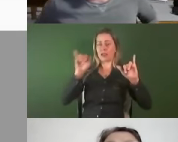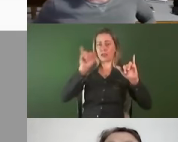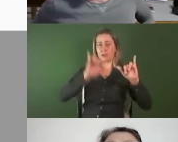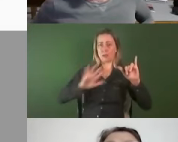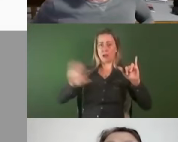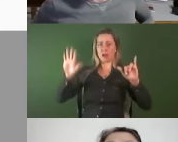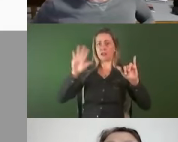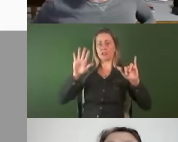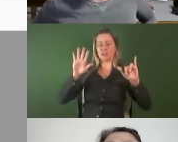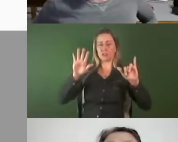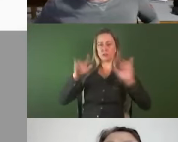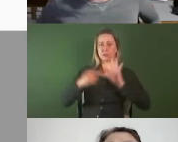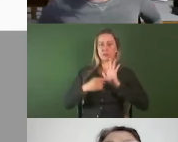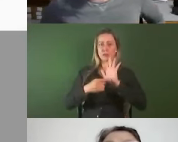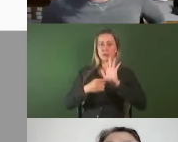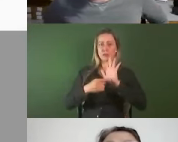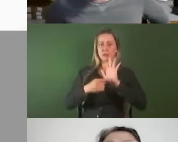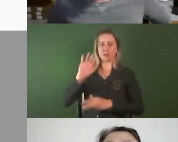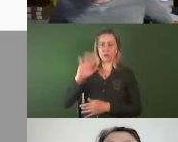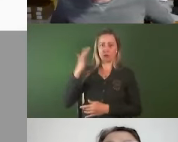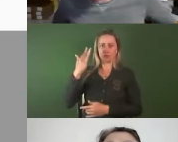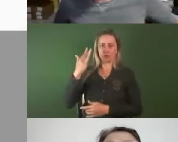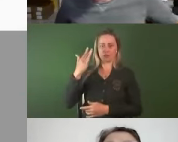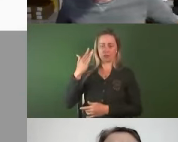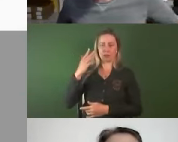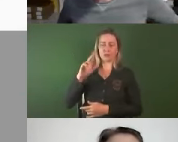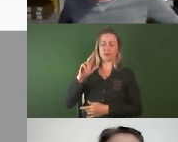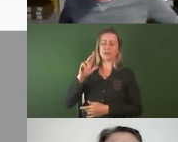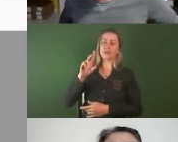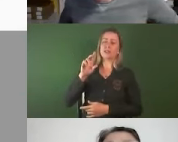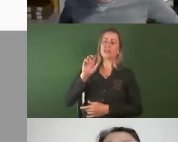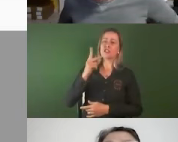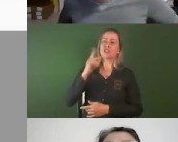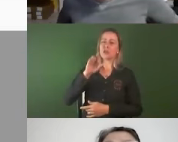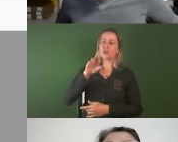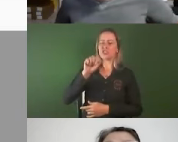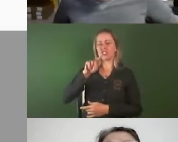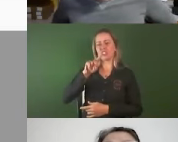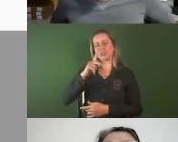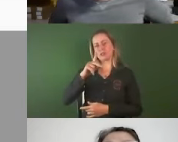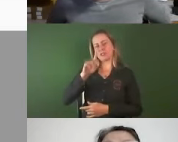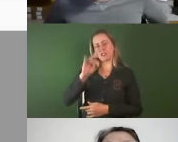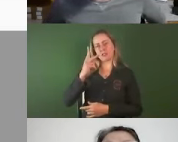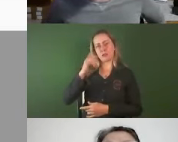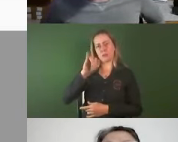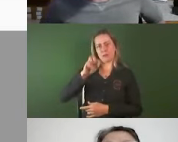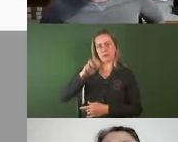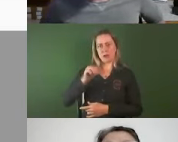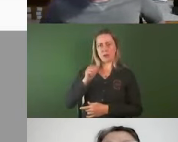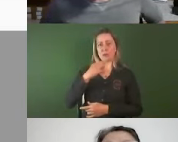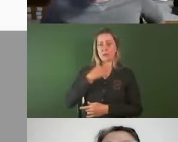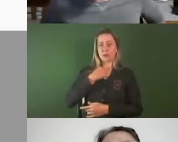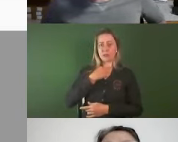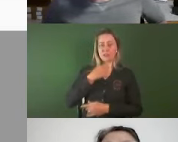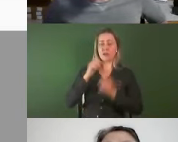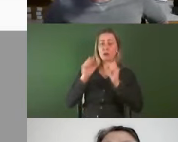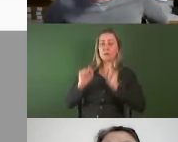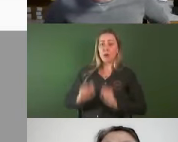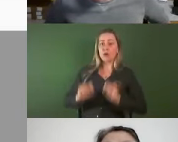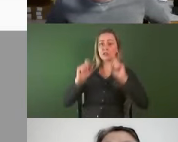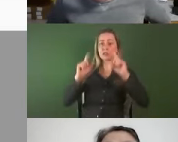mostrasse o que aconteceu em Nagasaki e Hiroshima. Ou seja, as pessoas até podiam fotografar, mas